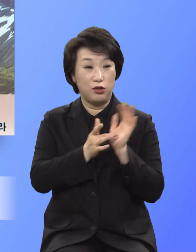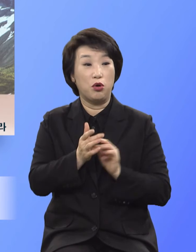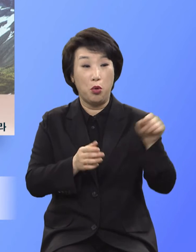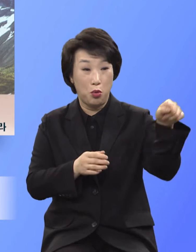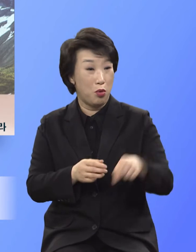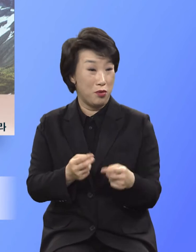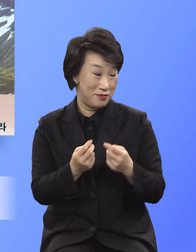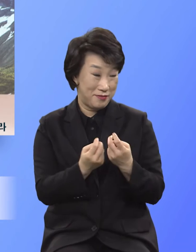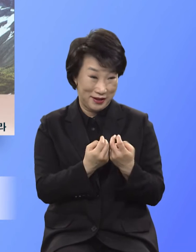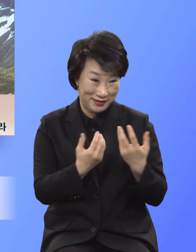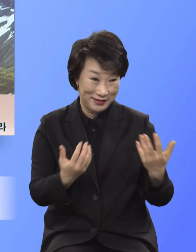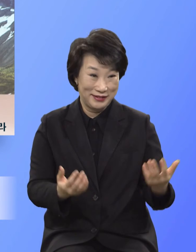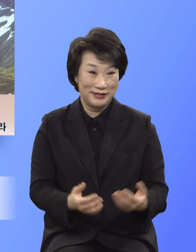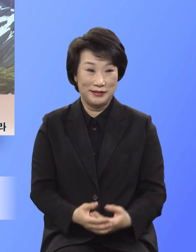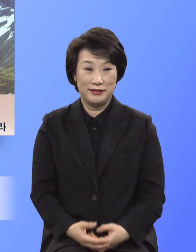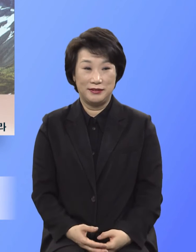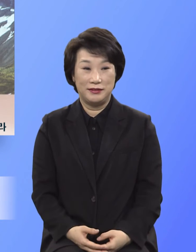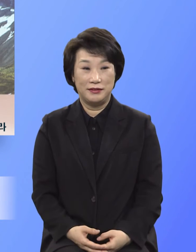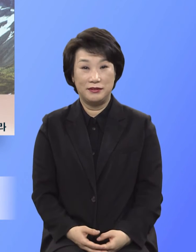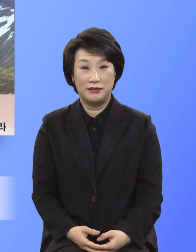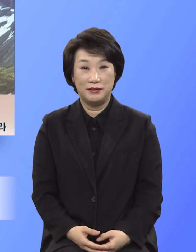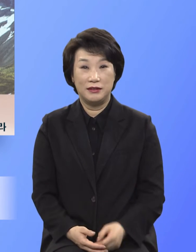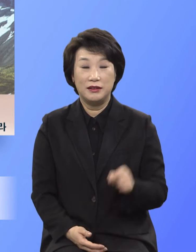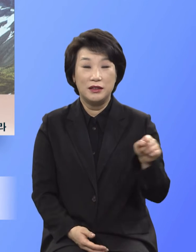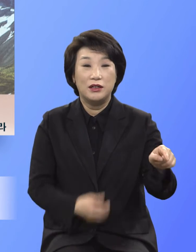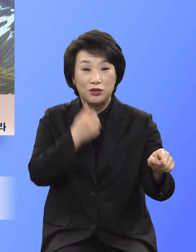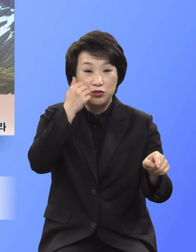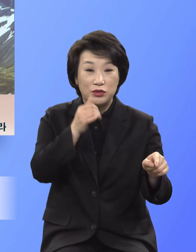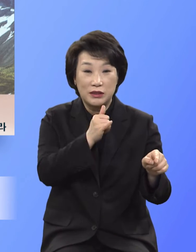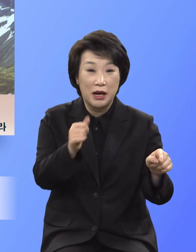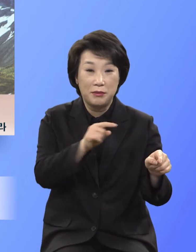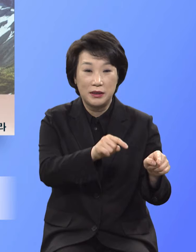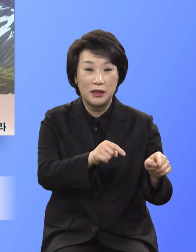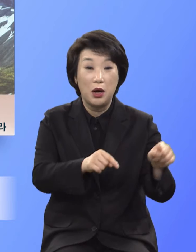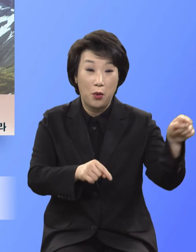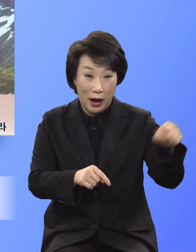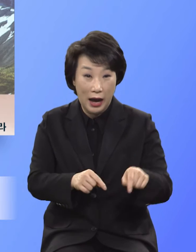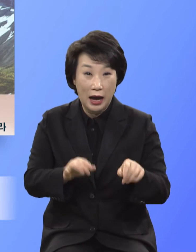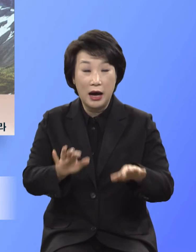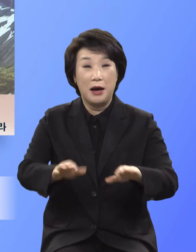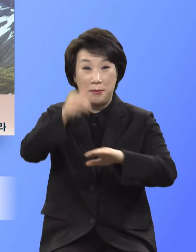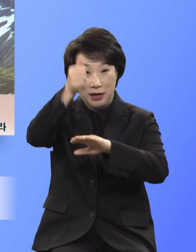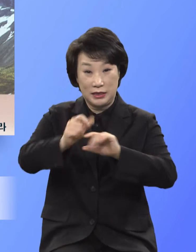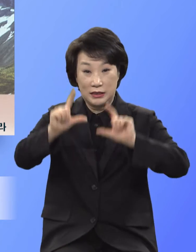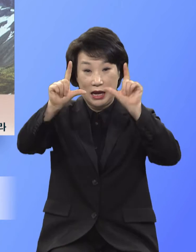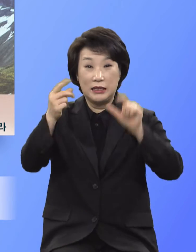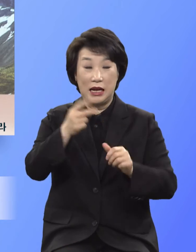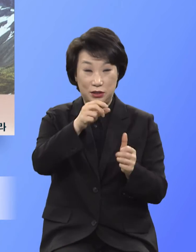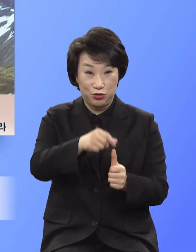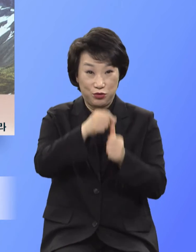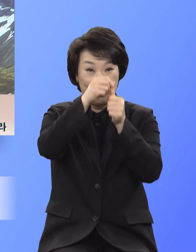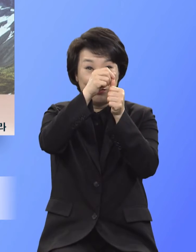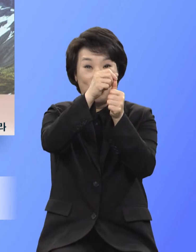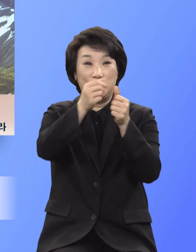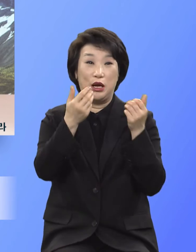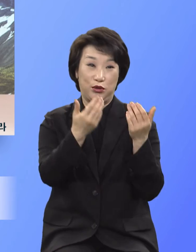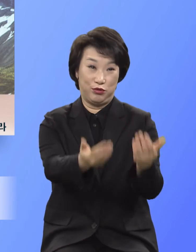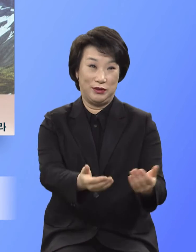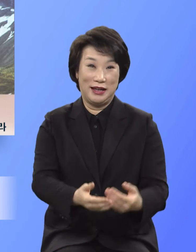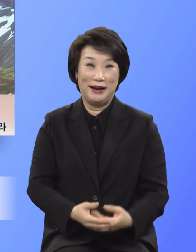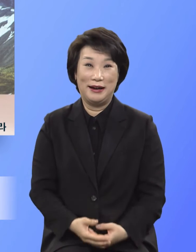아무라도 내게 올 수 없으니 오는 그를 내가 마지막 날에 다시 살리리라.